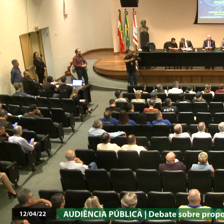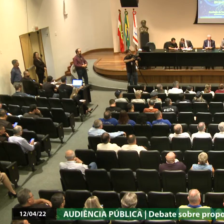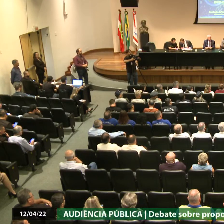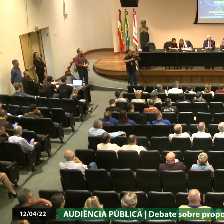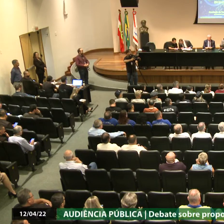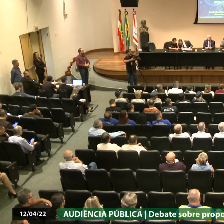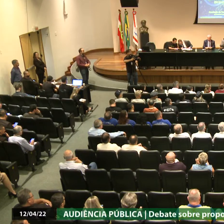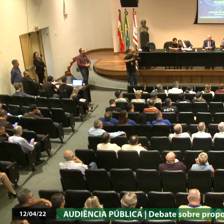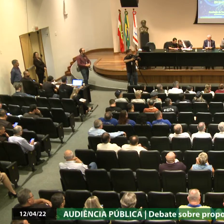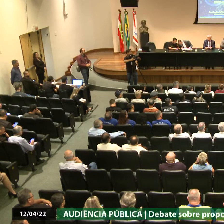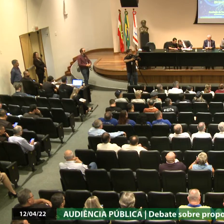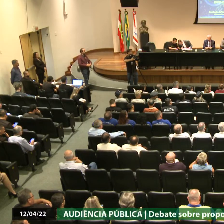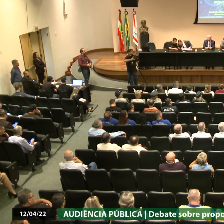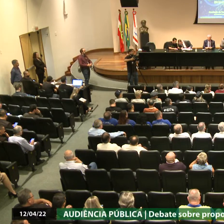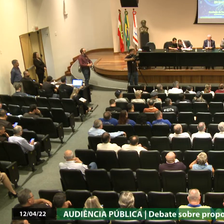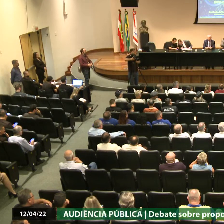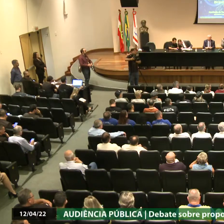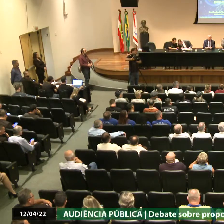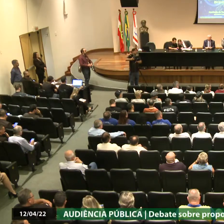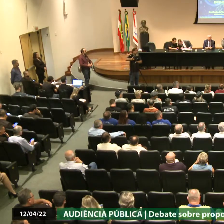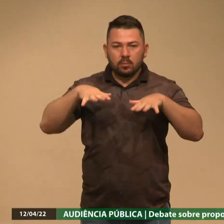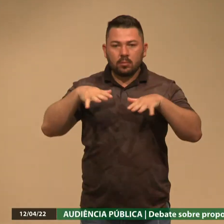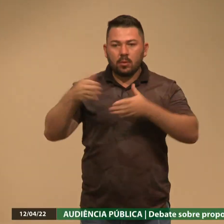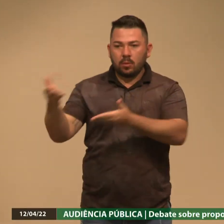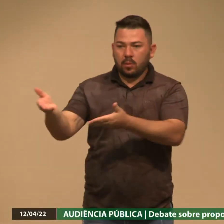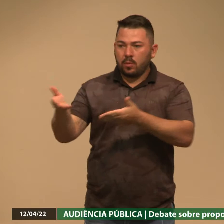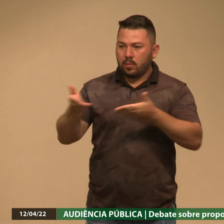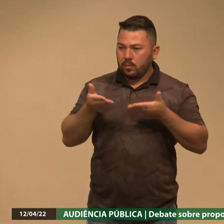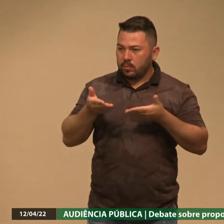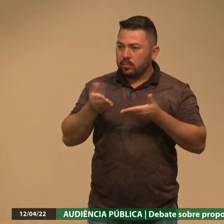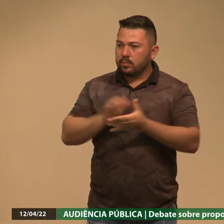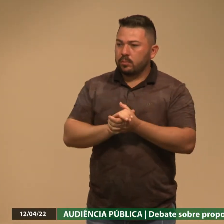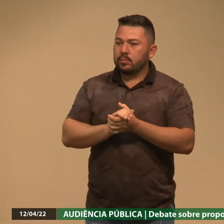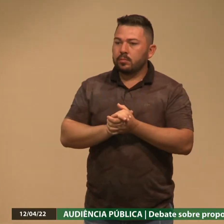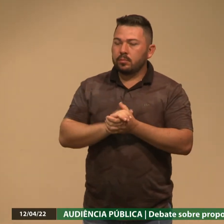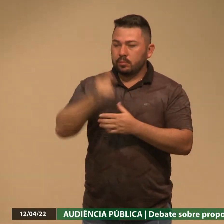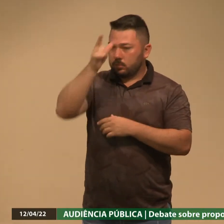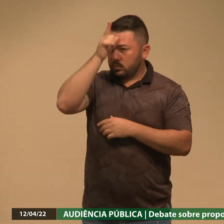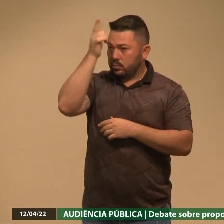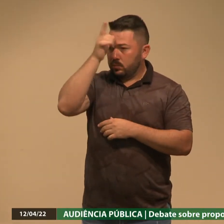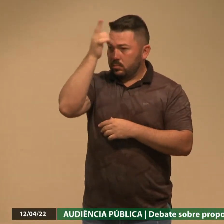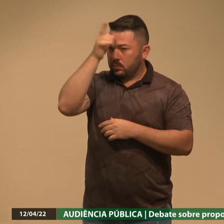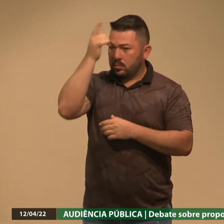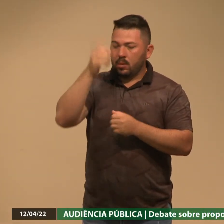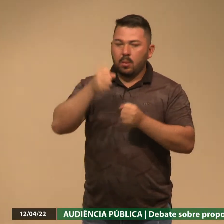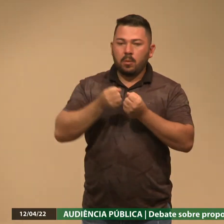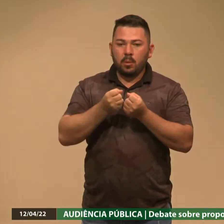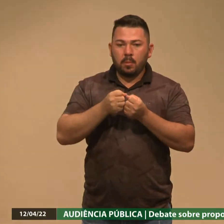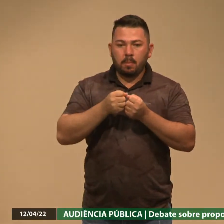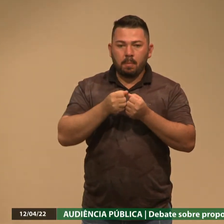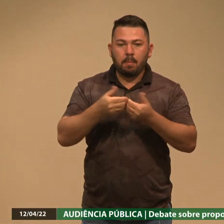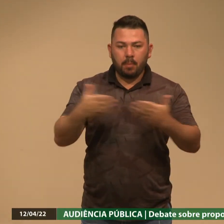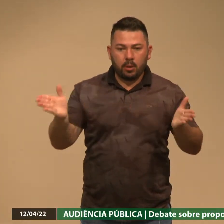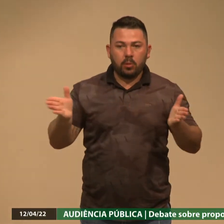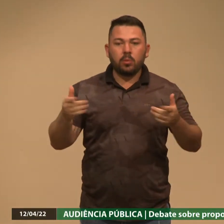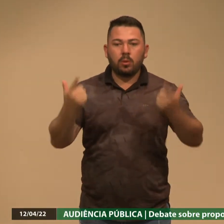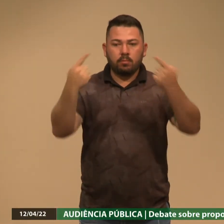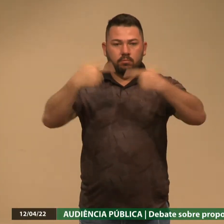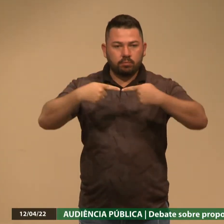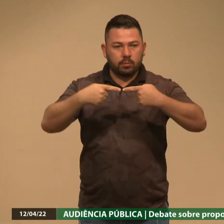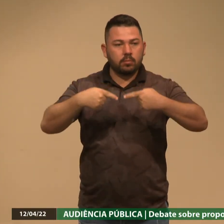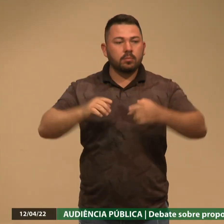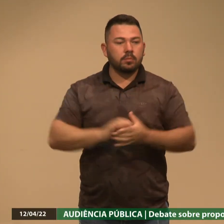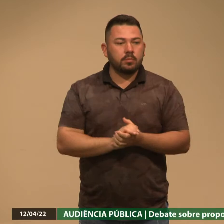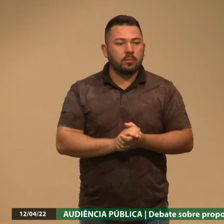e este cerimonial convida o Excelentíssimo Senhor deputado estadual Sargento Lima para abertura oficial e a presidência